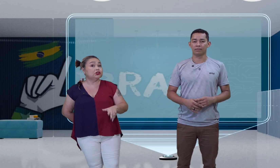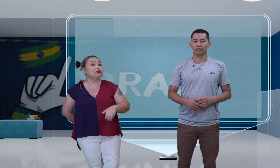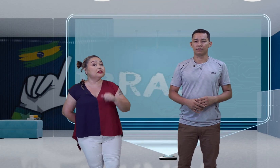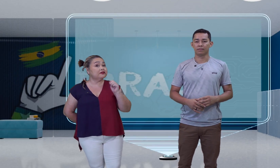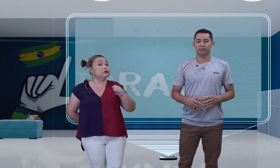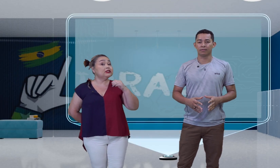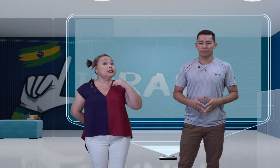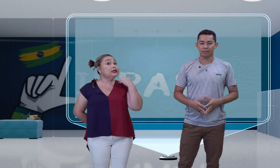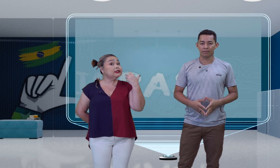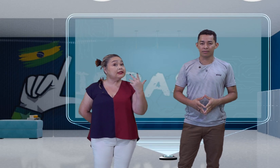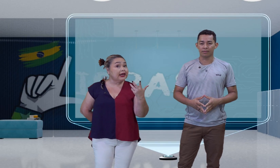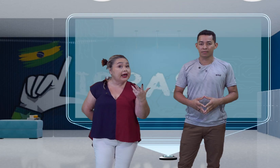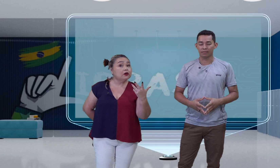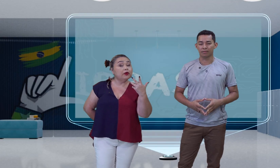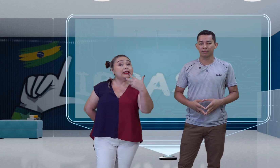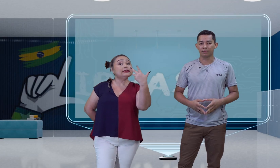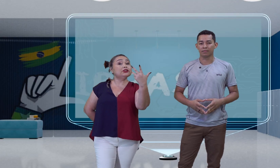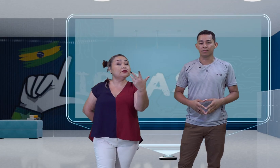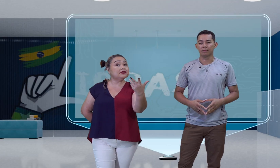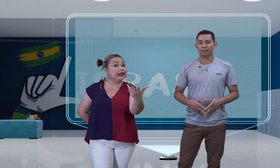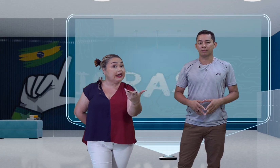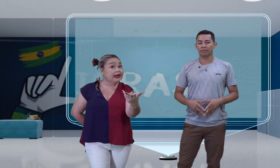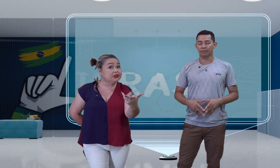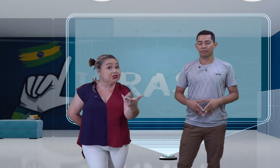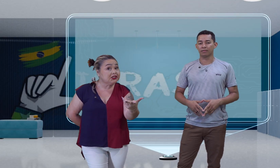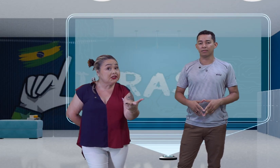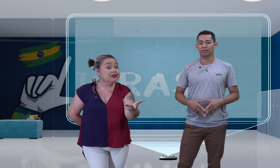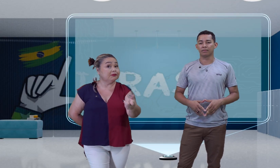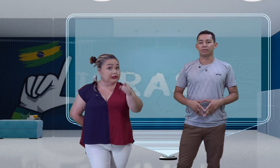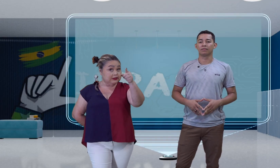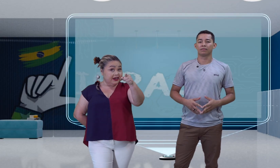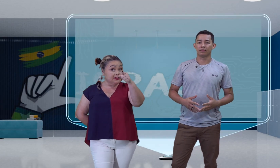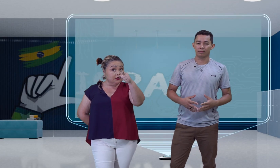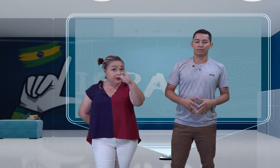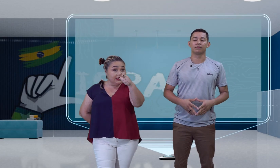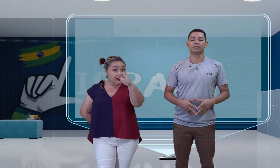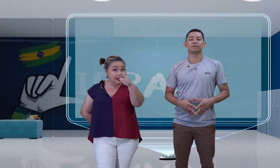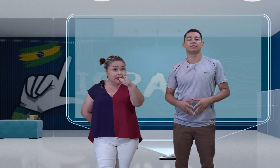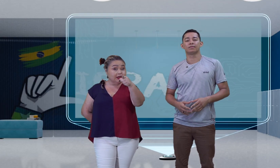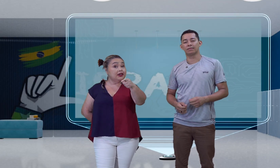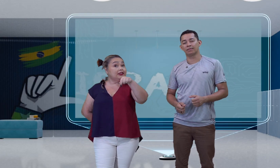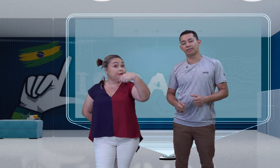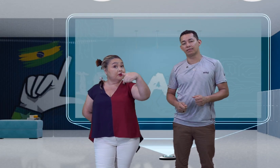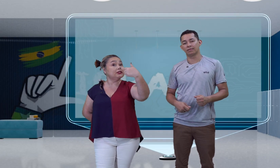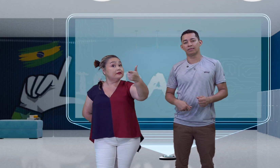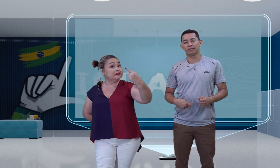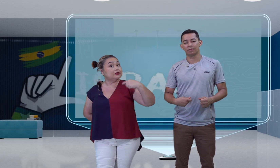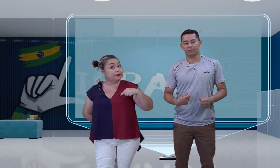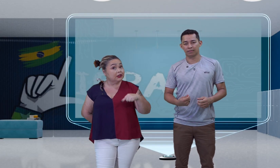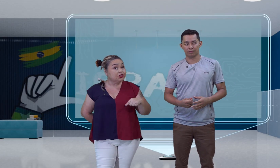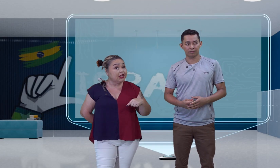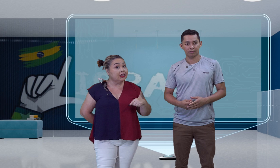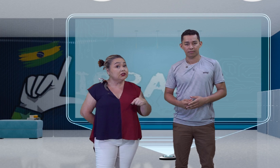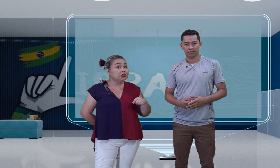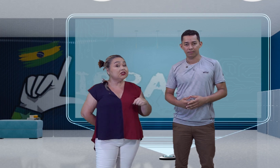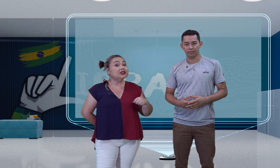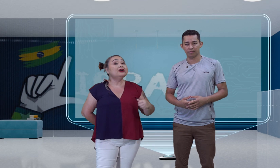que nós vamos iniciar com essa atividade. Vocês façam aí e depois enviem para a gente